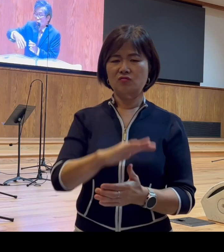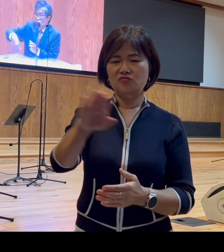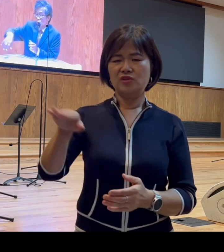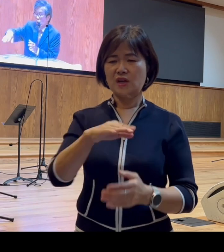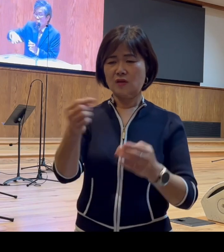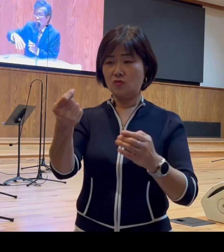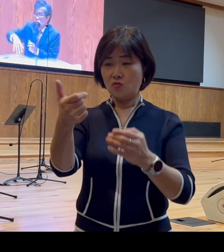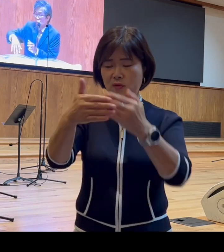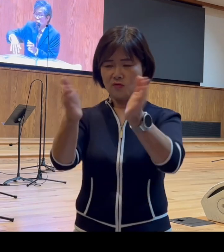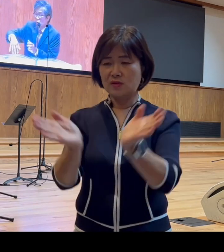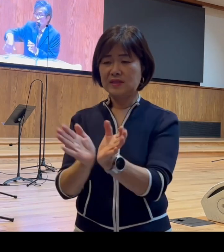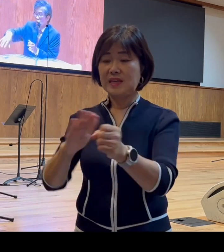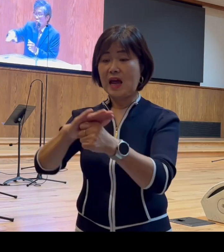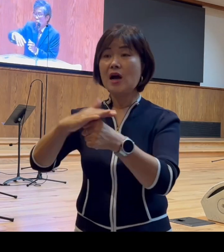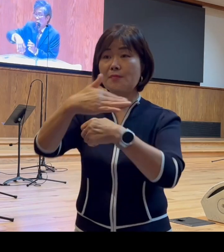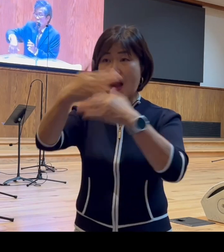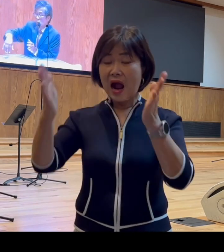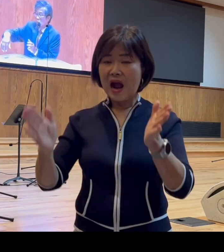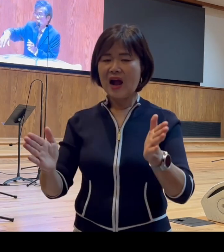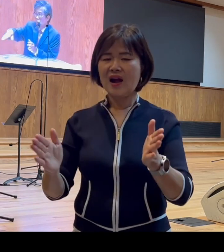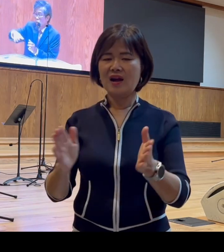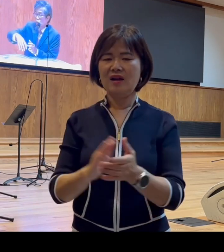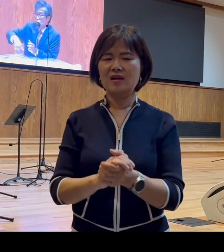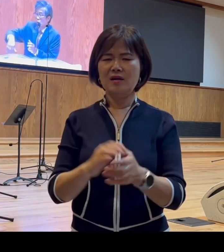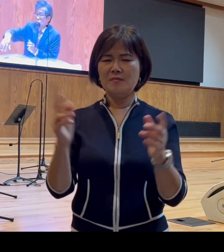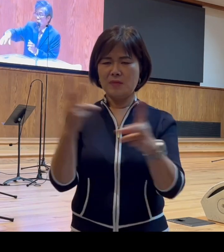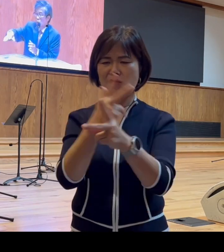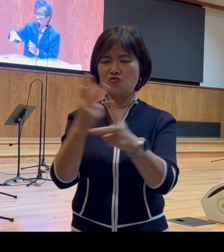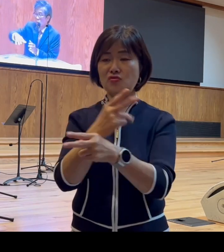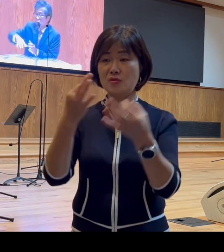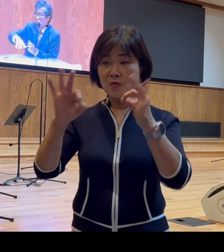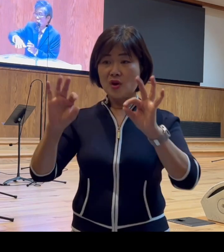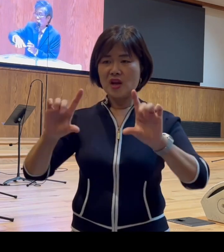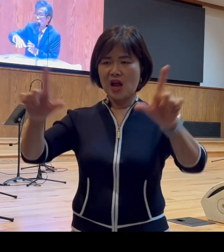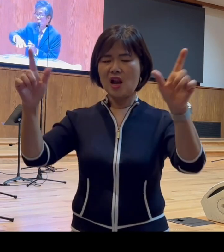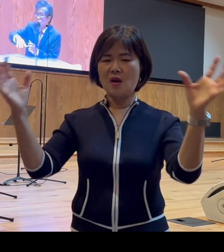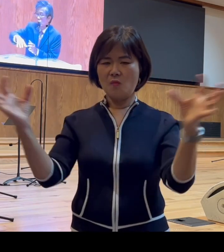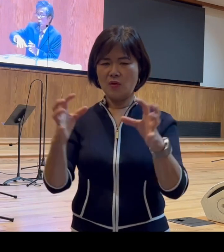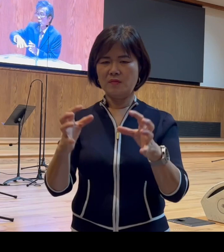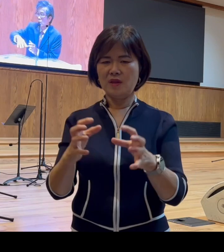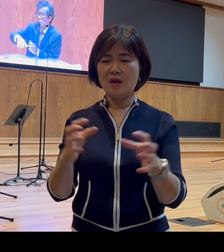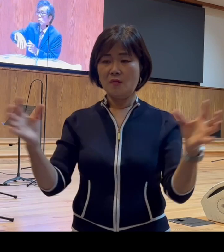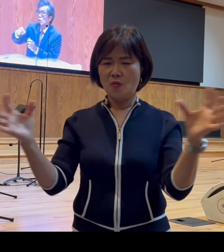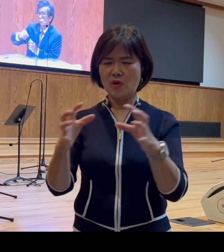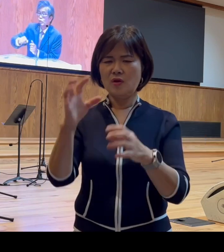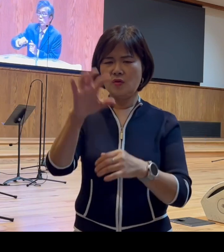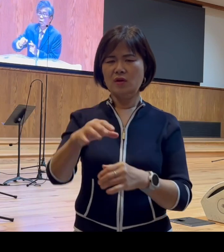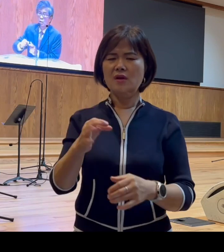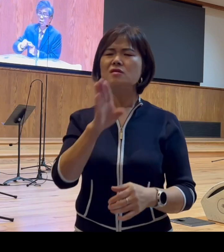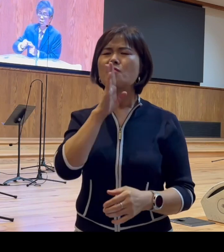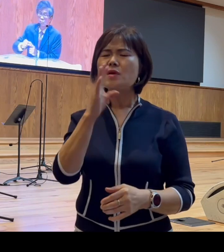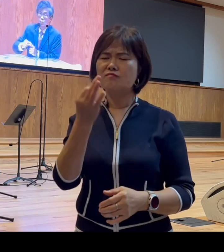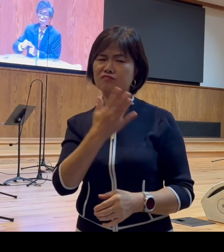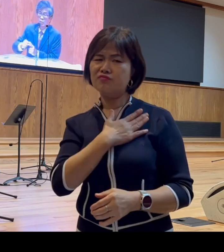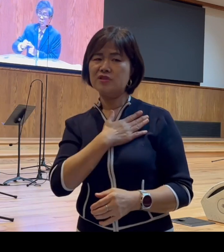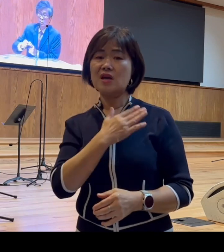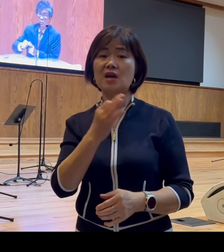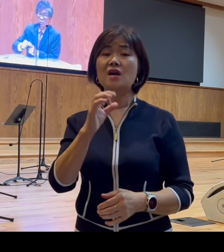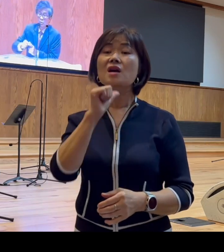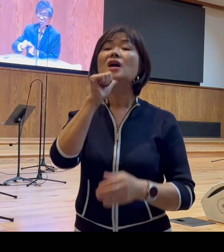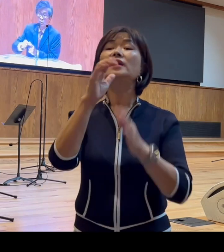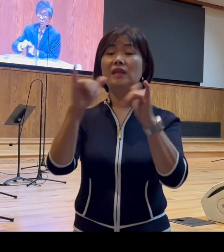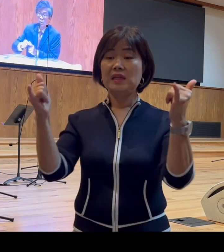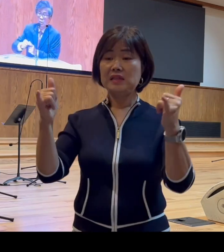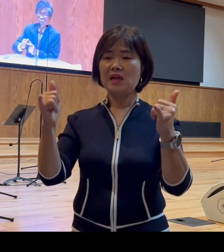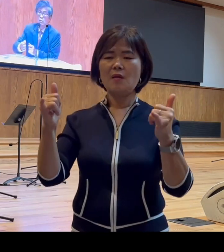저희는 이제 소그룹을 사랑방이라고 불렀는데 그 사랑방을 이제 매주 금요일 날 모여요. 이렇게 모이는데 정말 부자와 가난한 사람이 없어요.